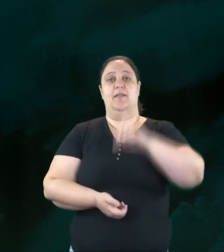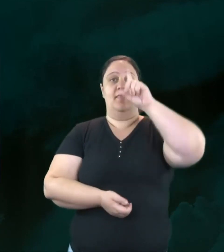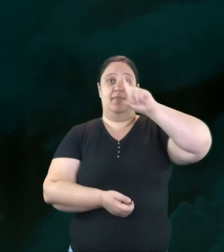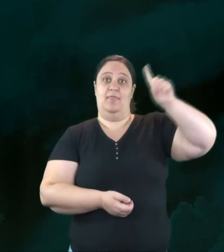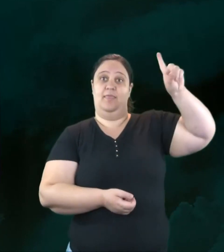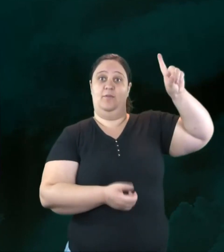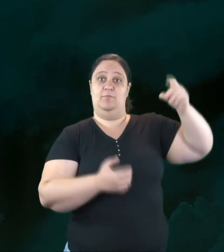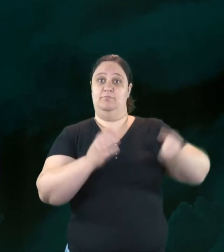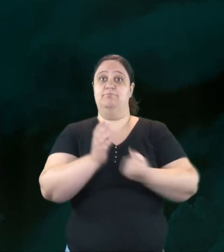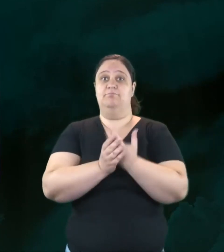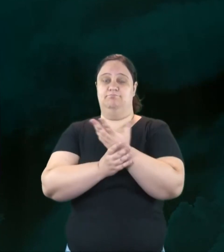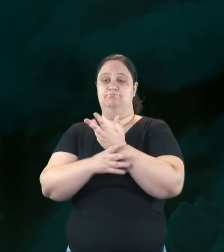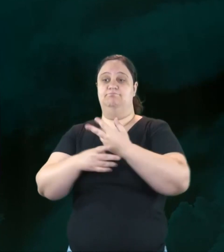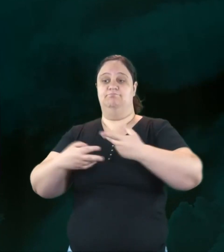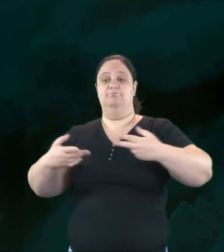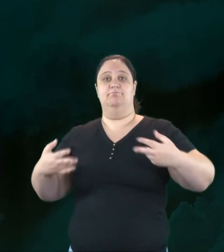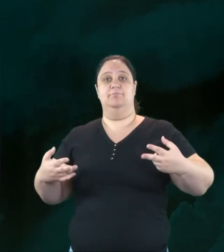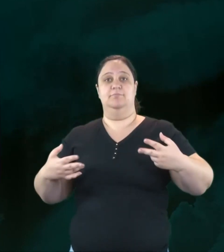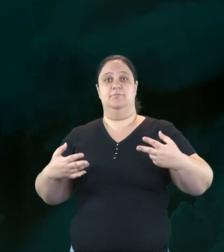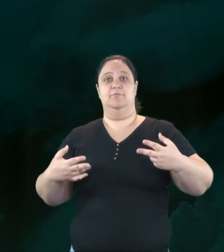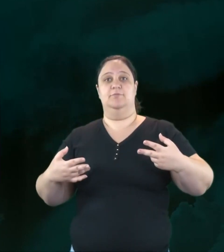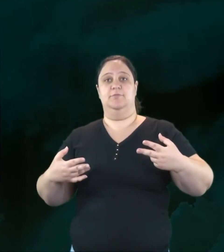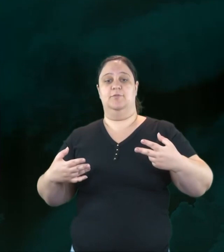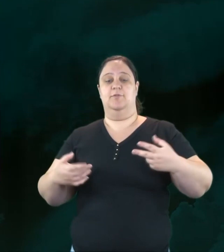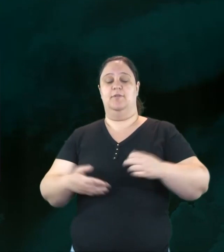criou o homem.